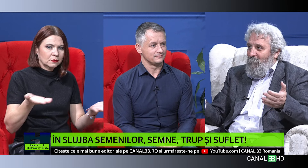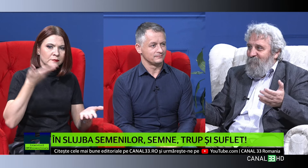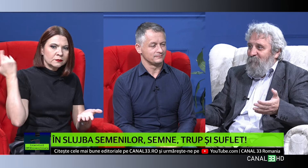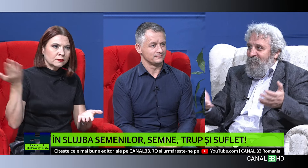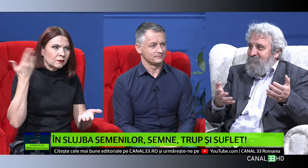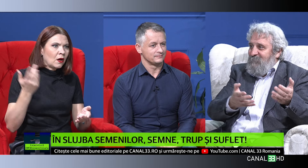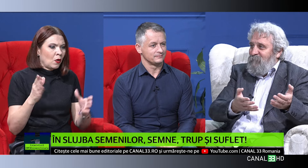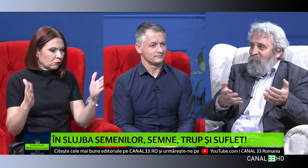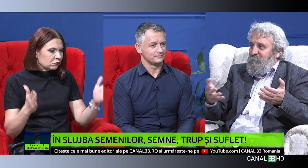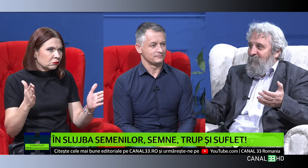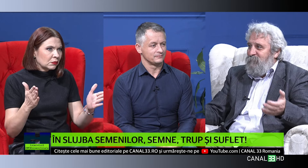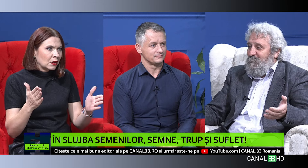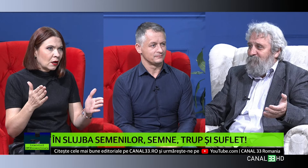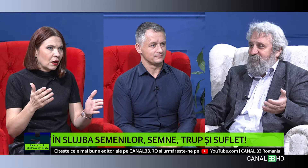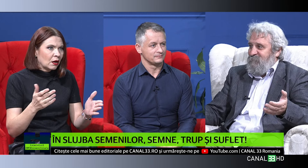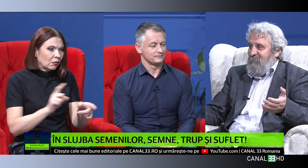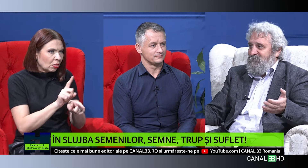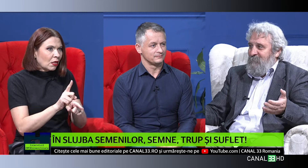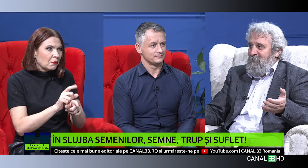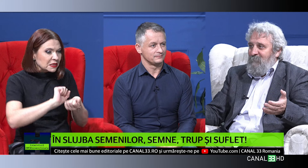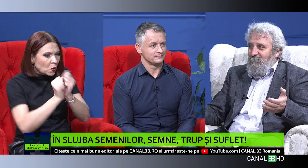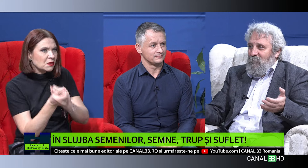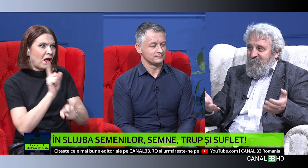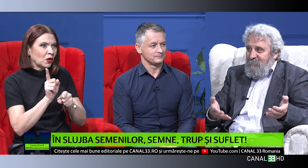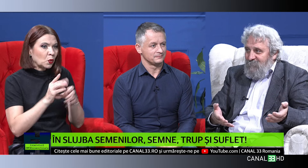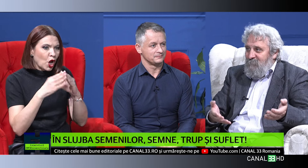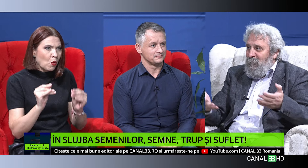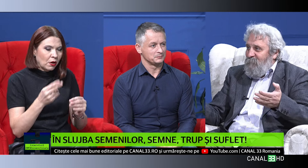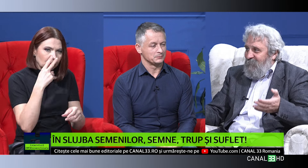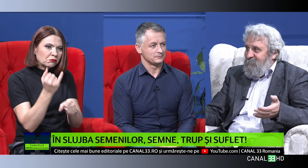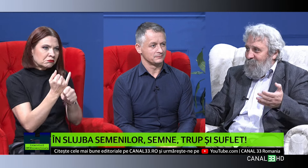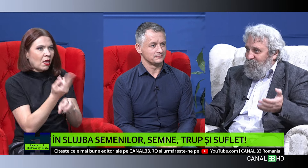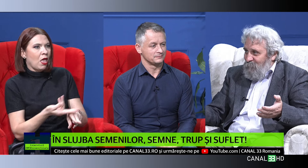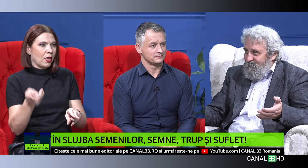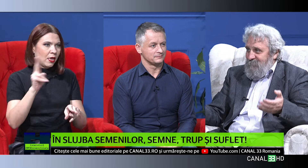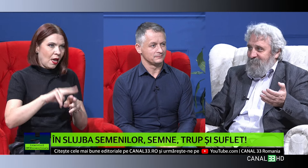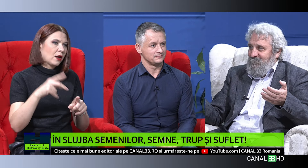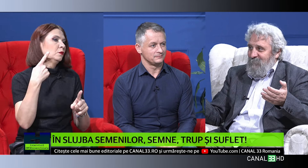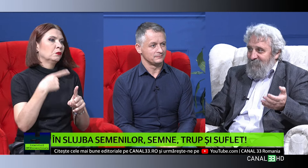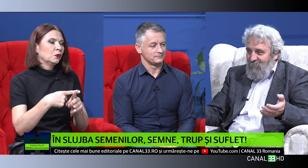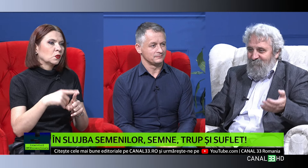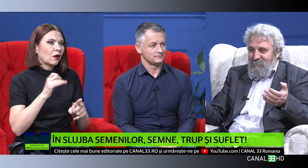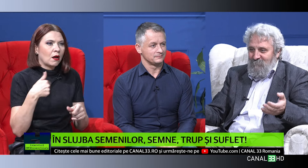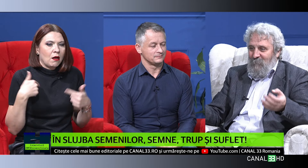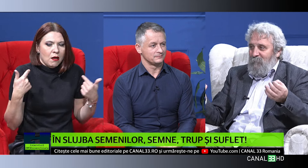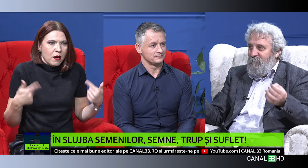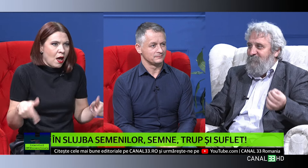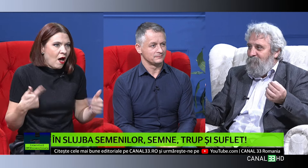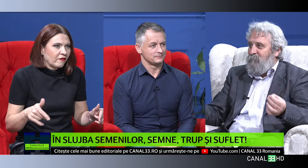o perioadă de când s-au schimbat niște lucruri în țara asta. Constatăm încă o dată în plus că nu avem anumite